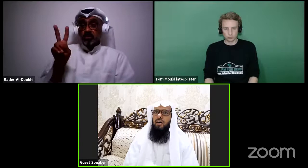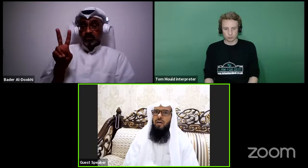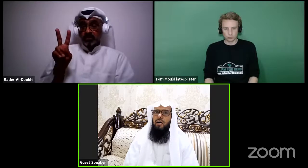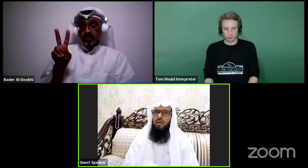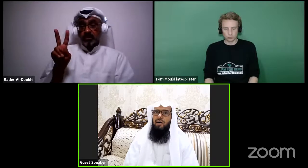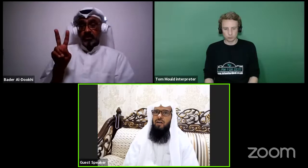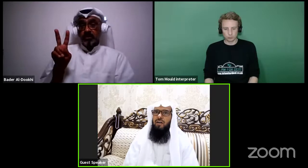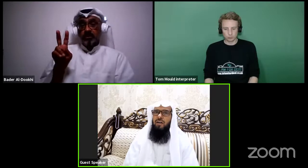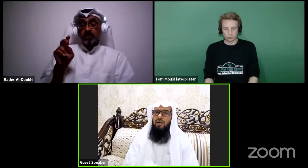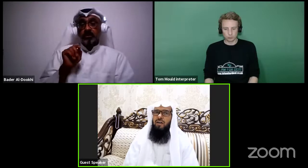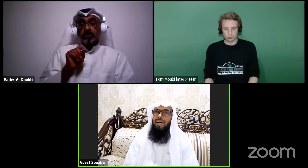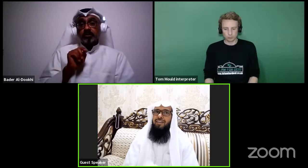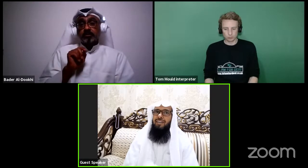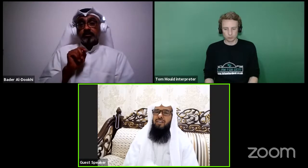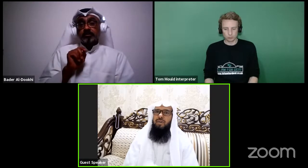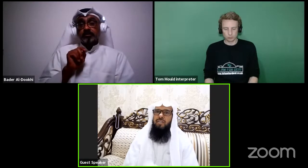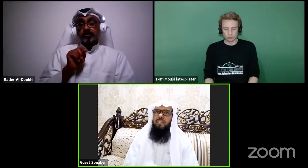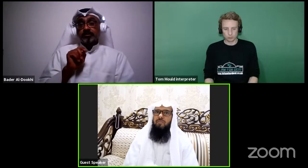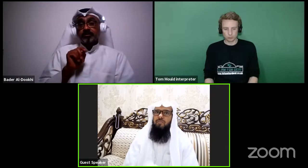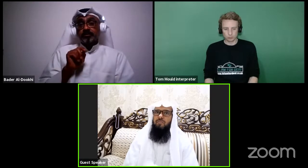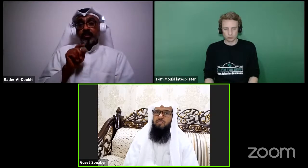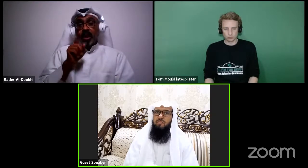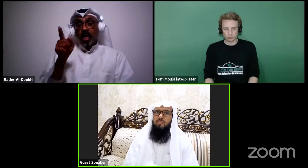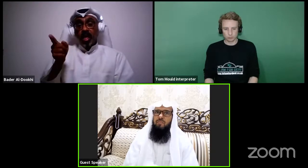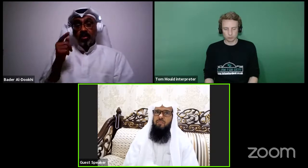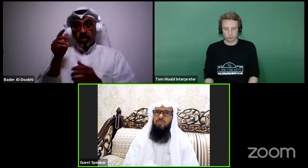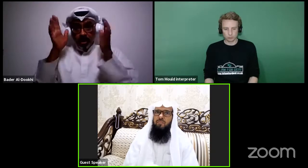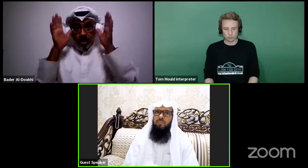إلى هذه العبادة،